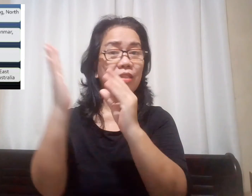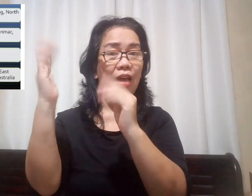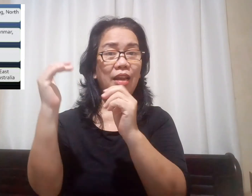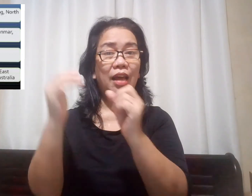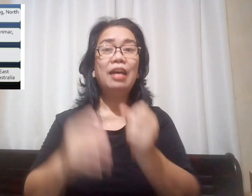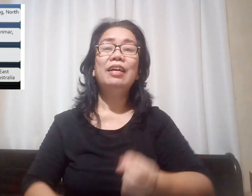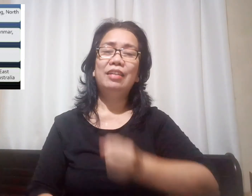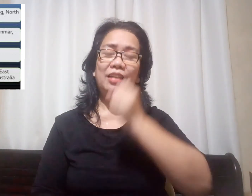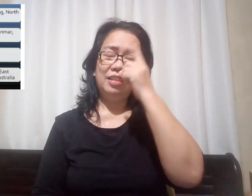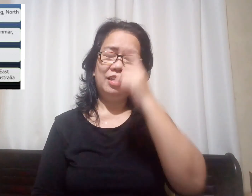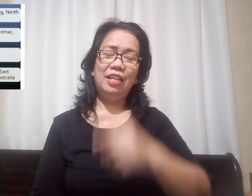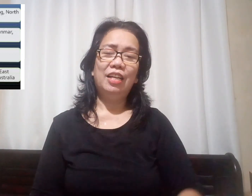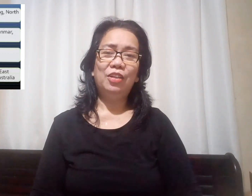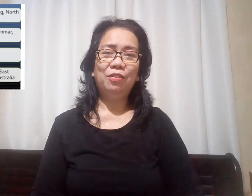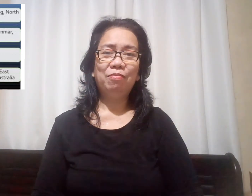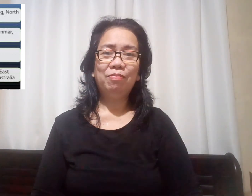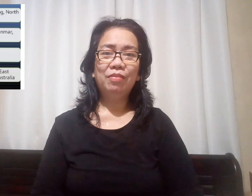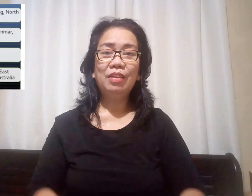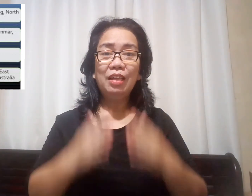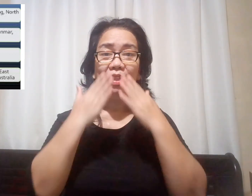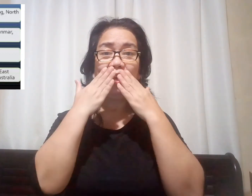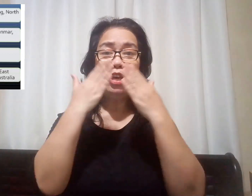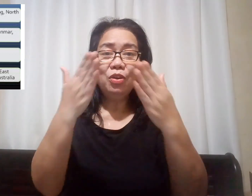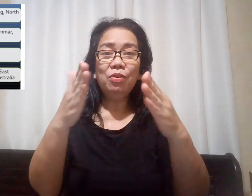sana kung tindihan nyo. Thank you!